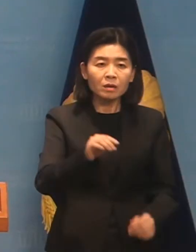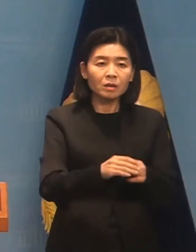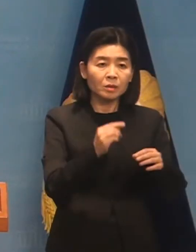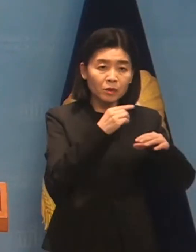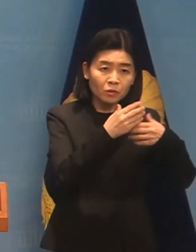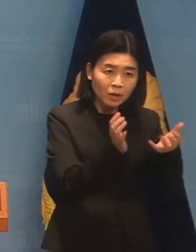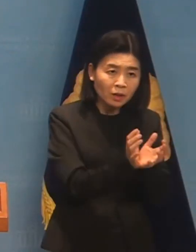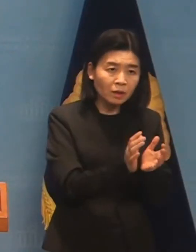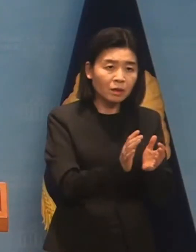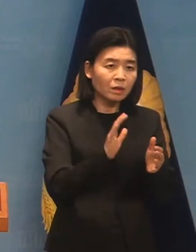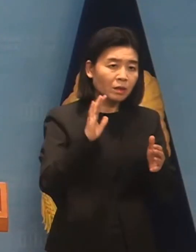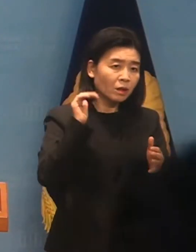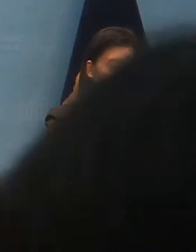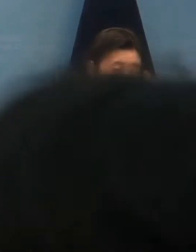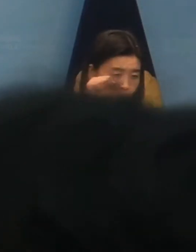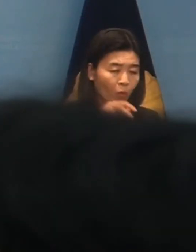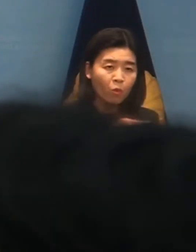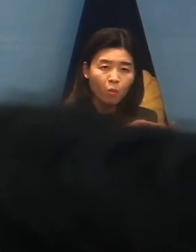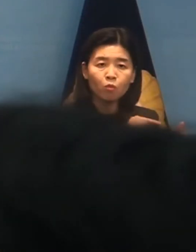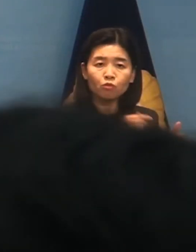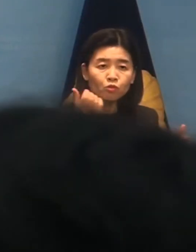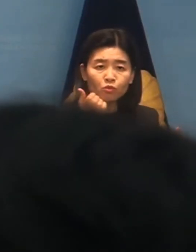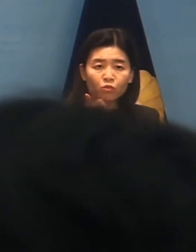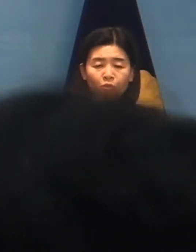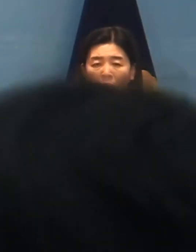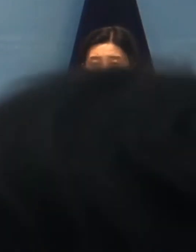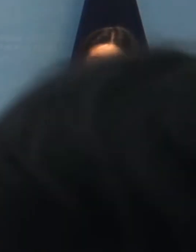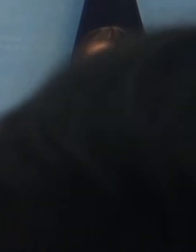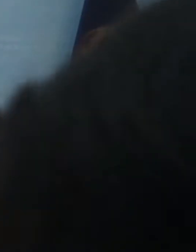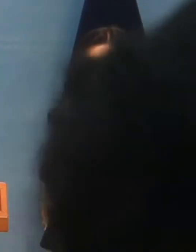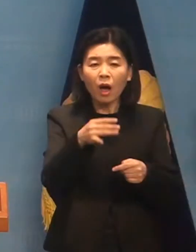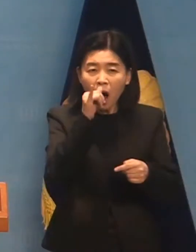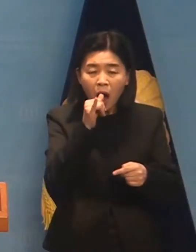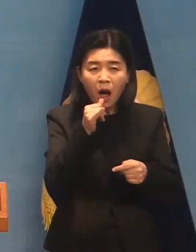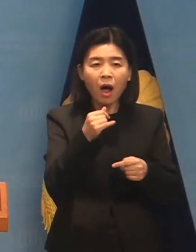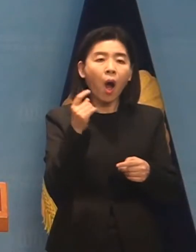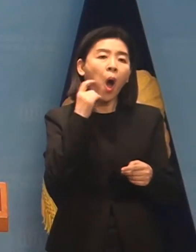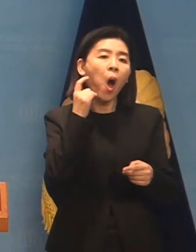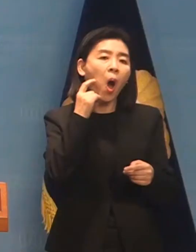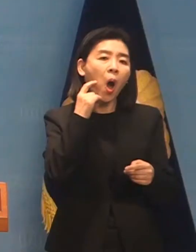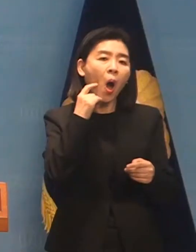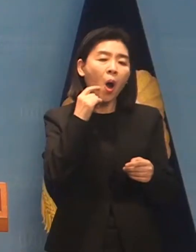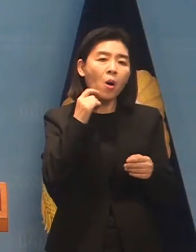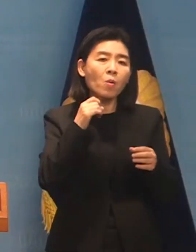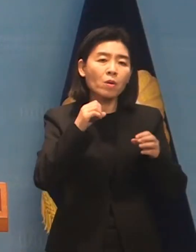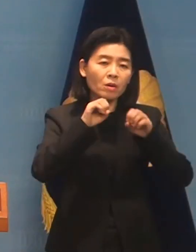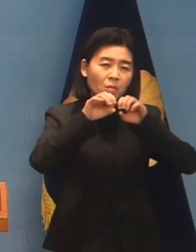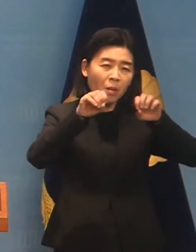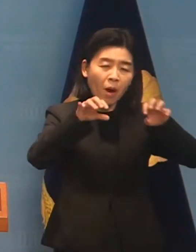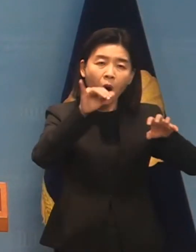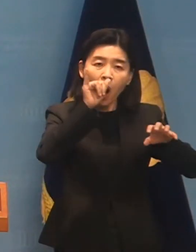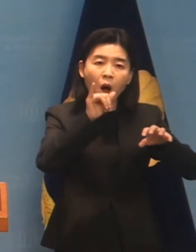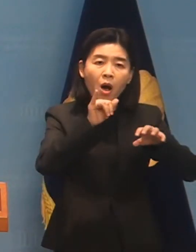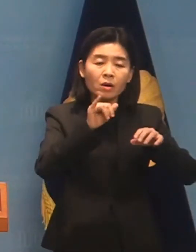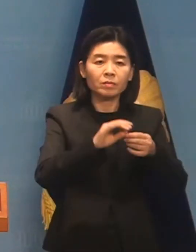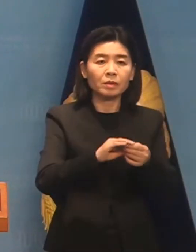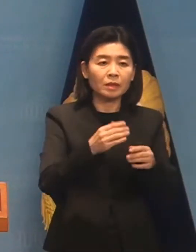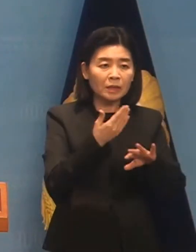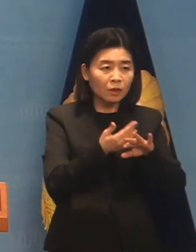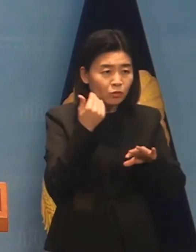사람을 살해했다는 허위사실이 유포된 정황이 확인되었습니다. 해당 글은 타인의 글에 댓글